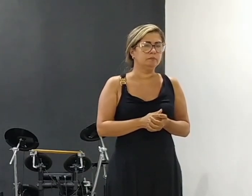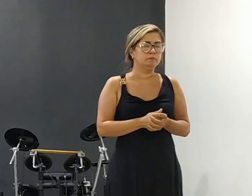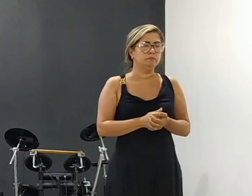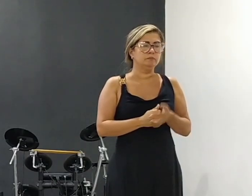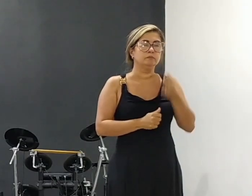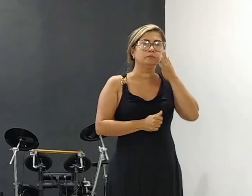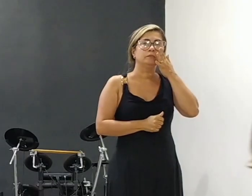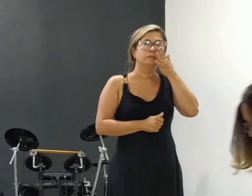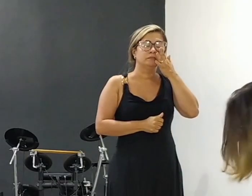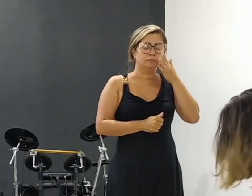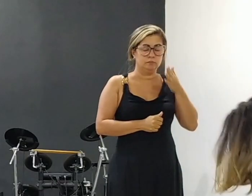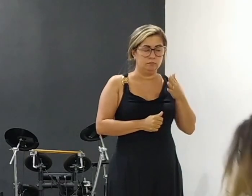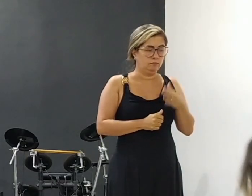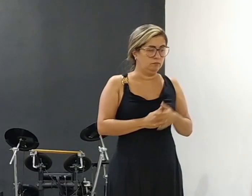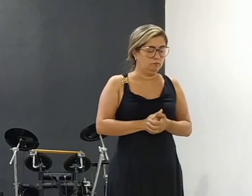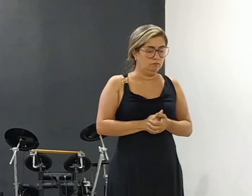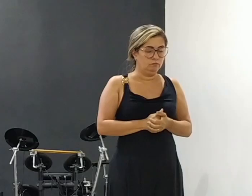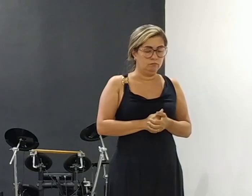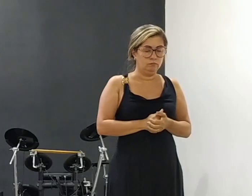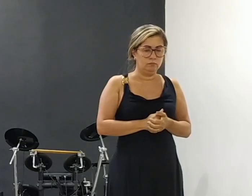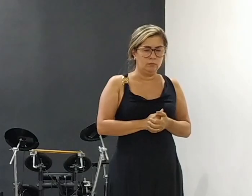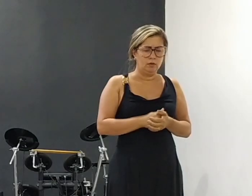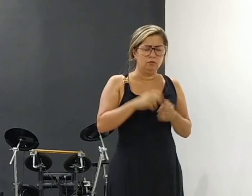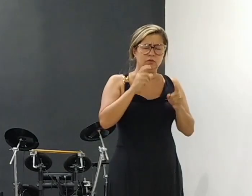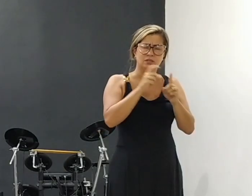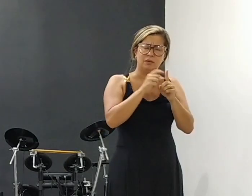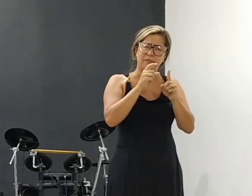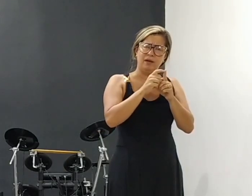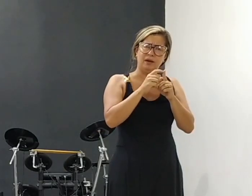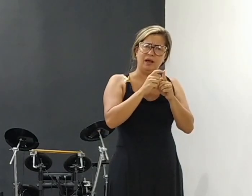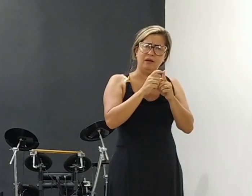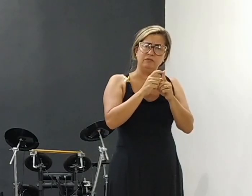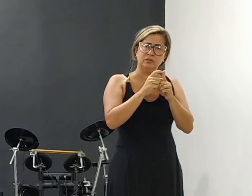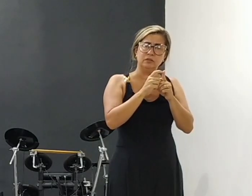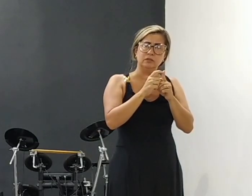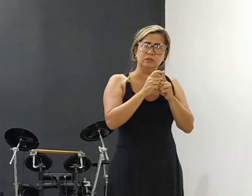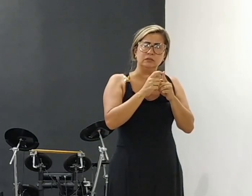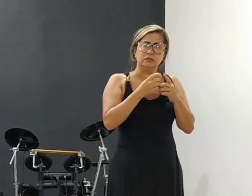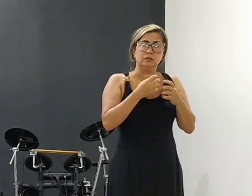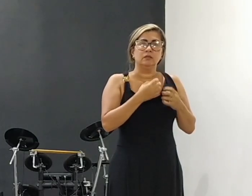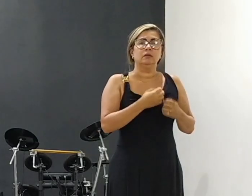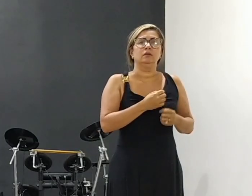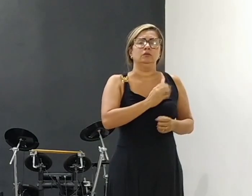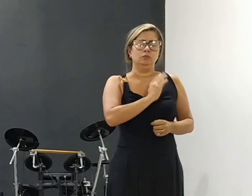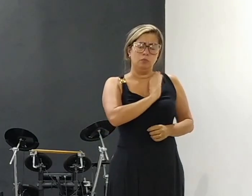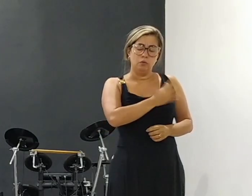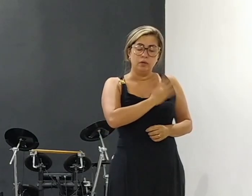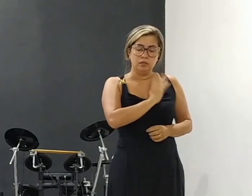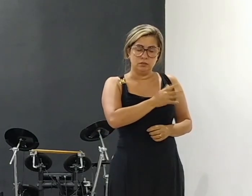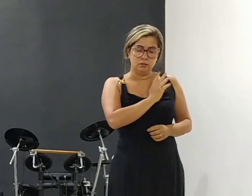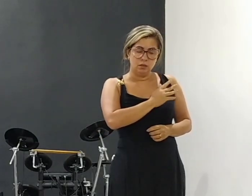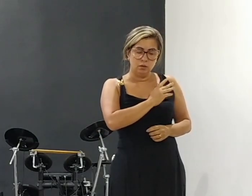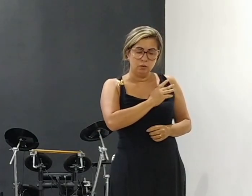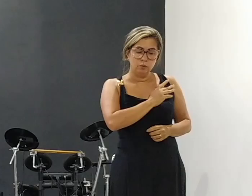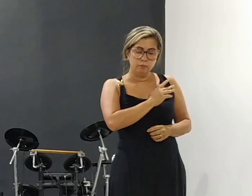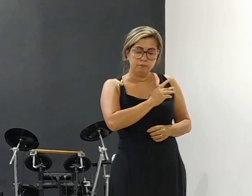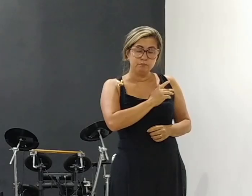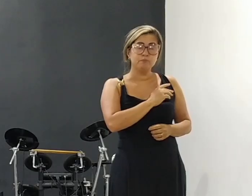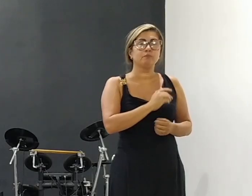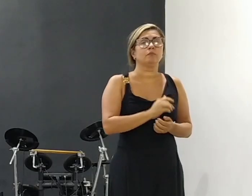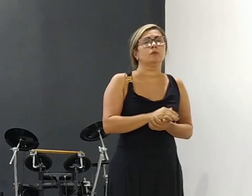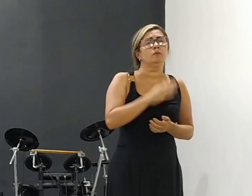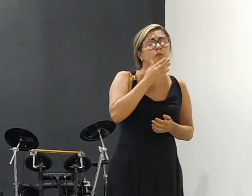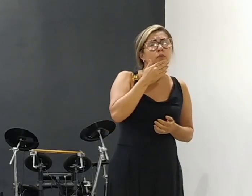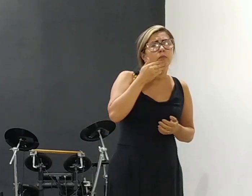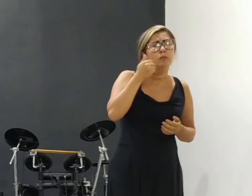E eu já vim com essa palavra dentro de mim, esperando o melhor momento para poder falar sobre